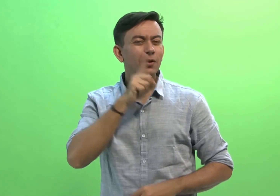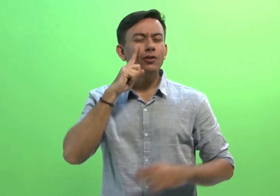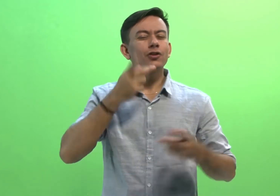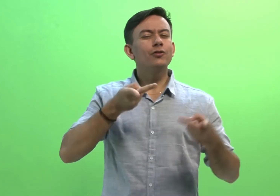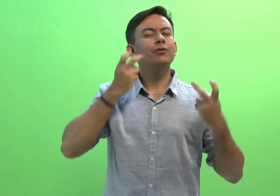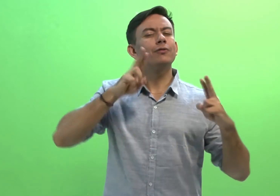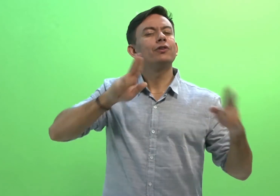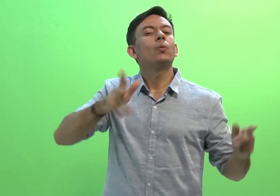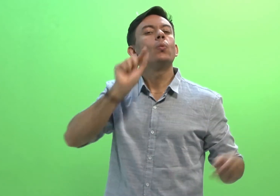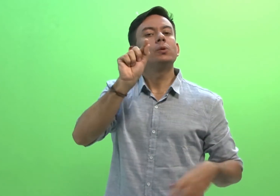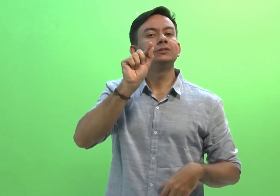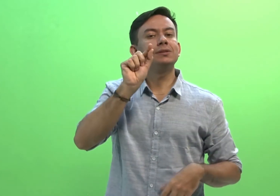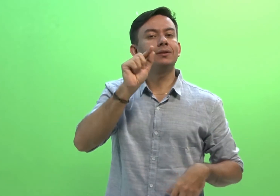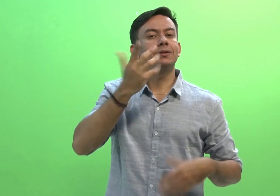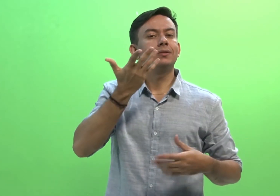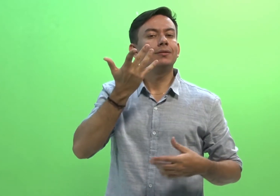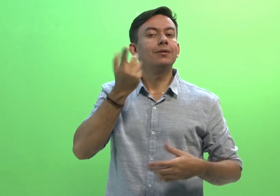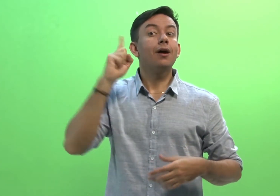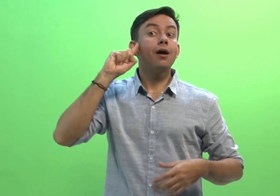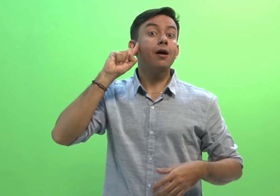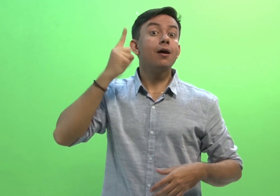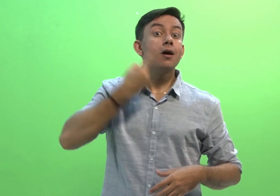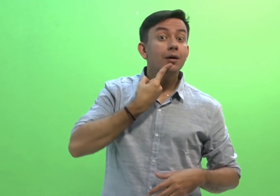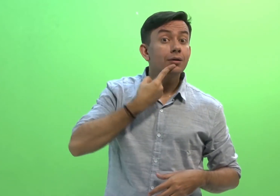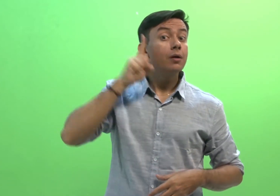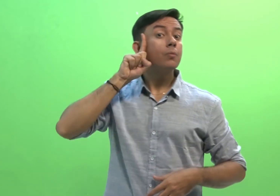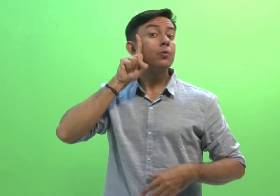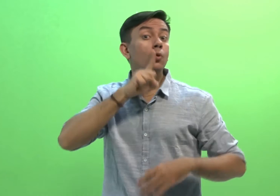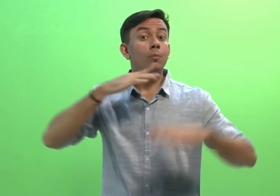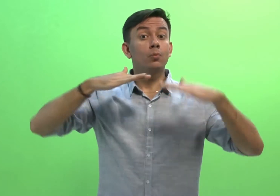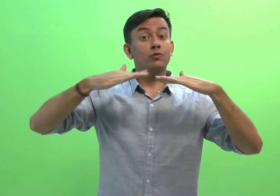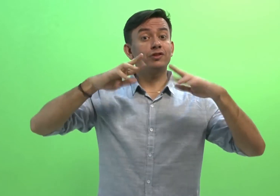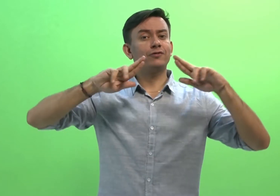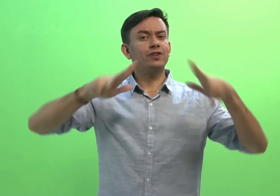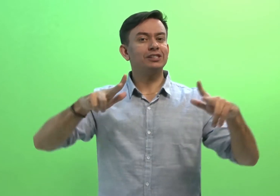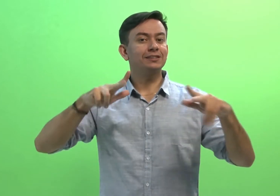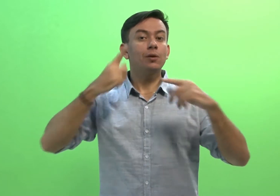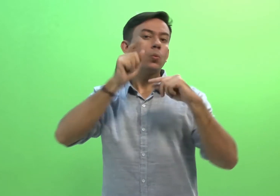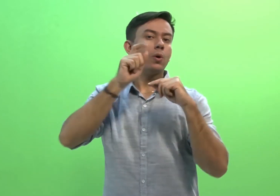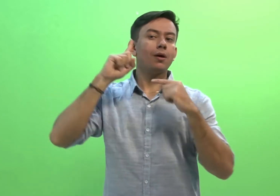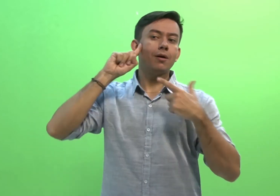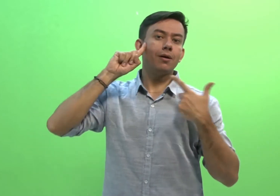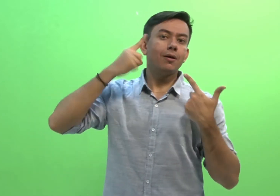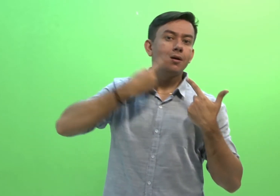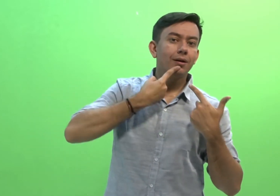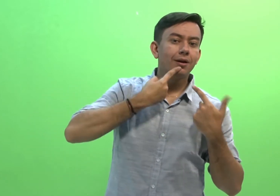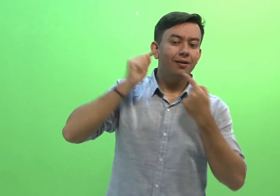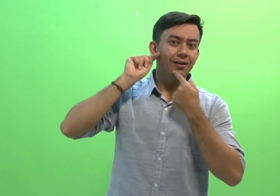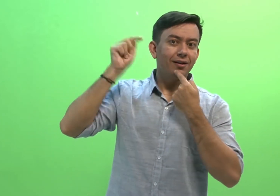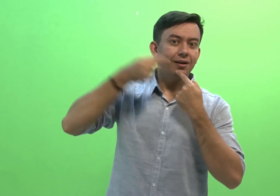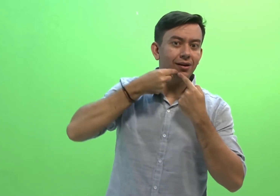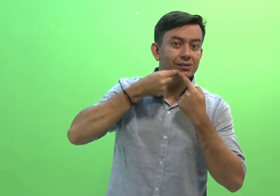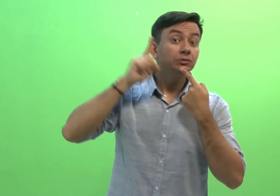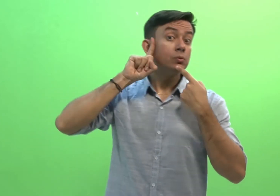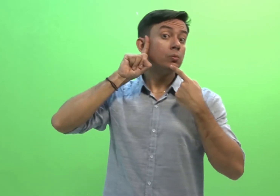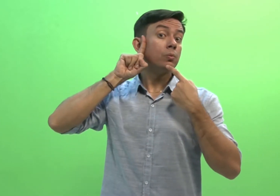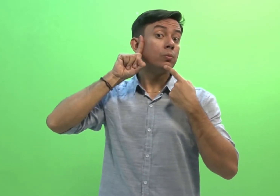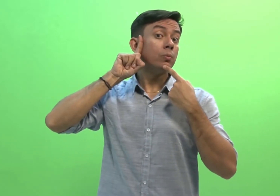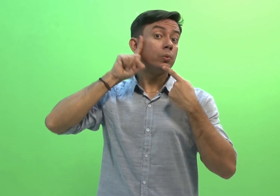moreno. Percebem a diferença? Surdo e moreno. A única diferença vai ser o